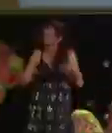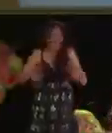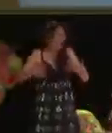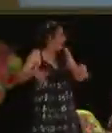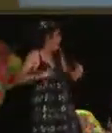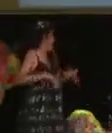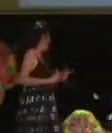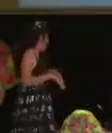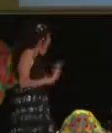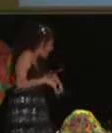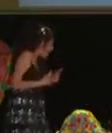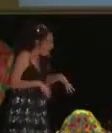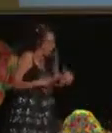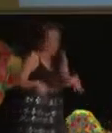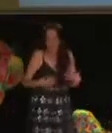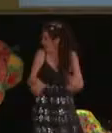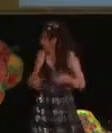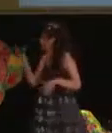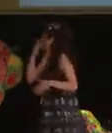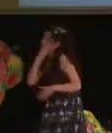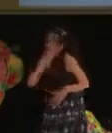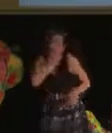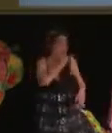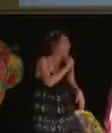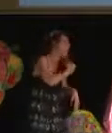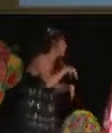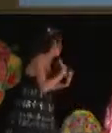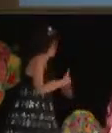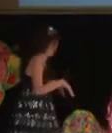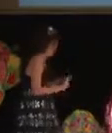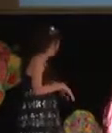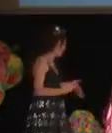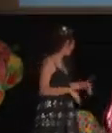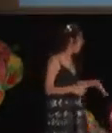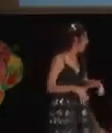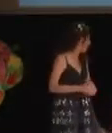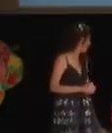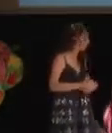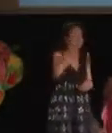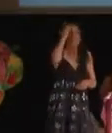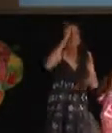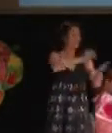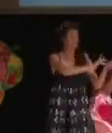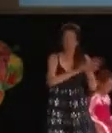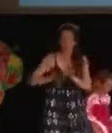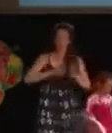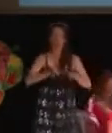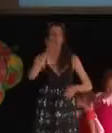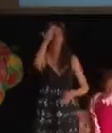Oh là là là là, c'est trop beau. Si tout le monde connaissait les signes, ma vie